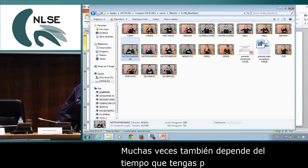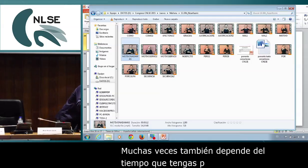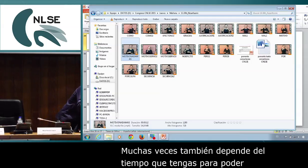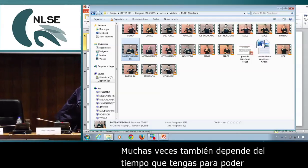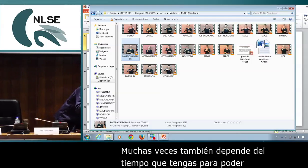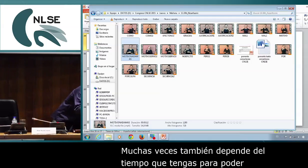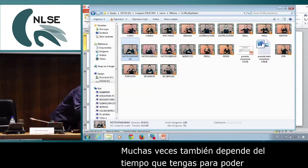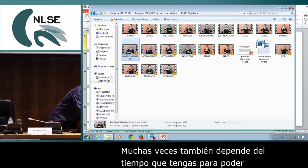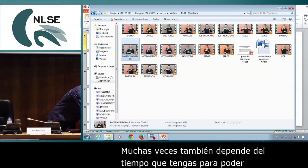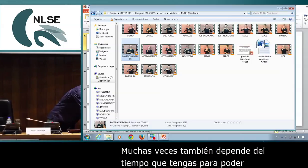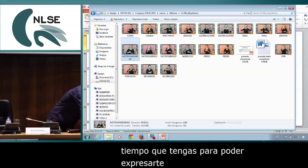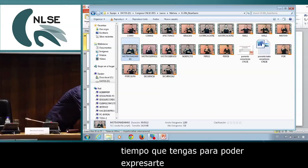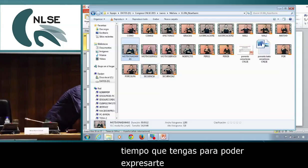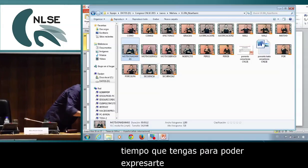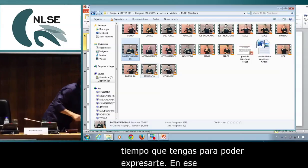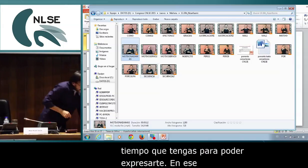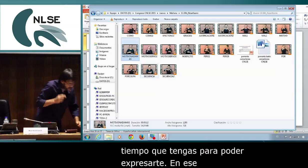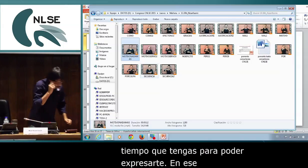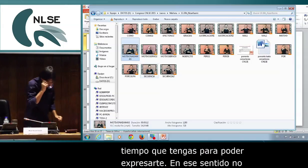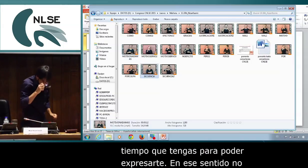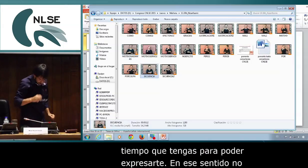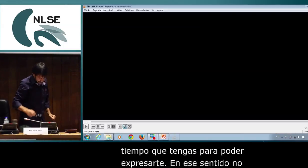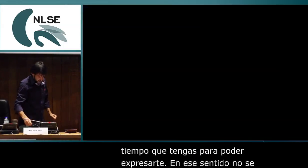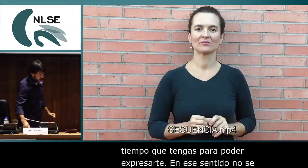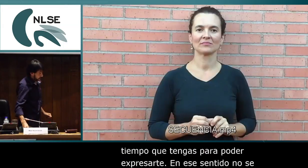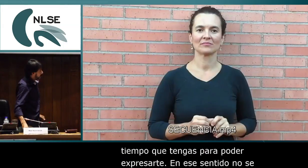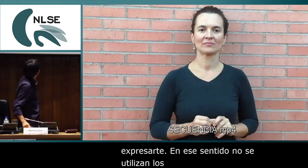todo, comunicaciones o diálogos de calle.